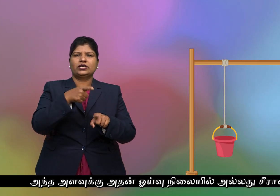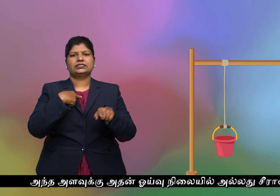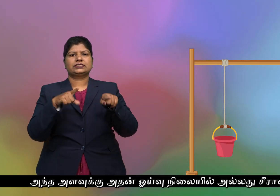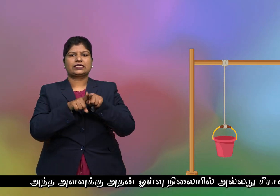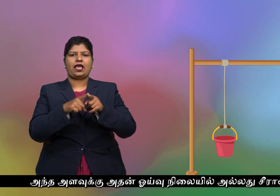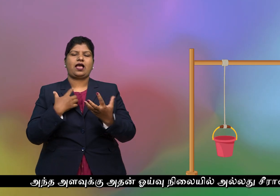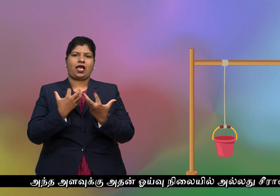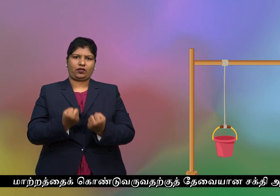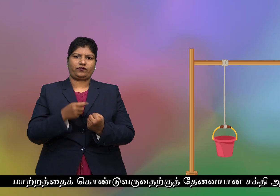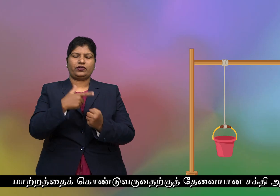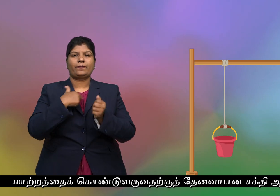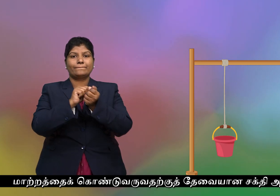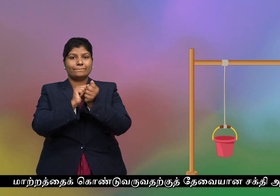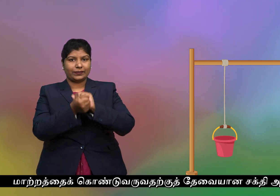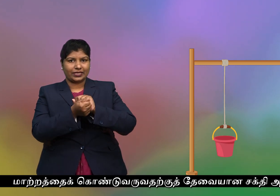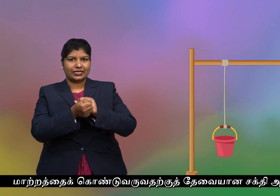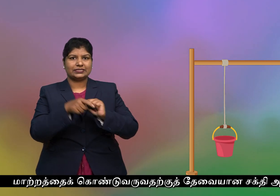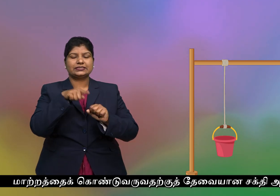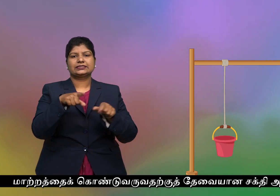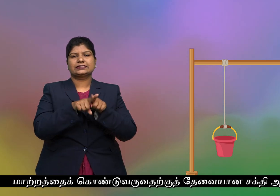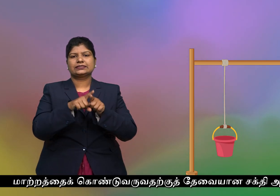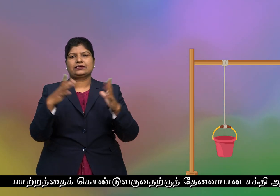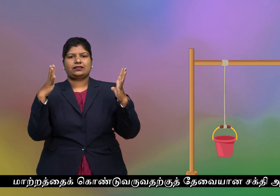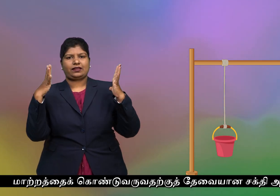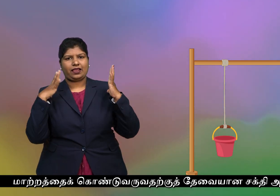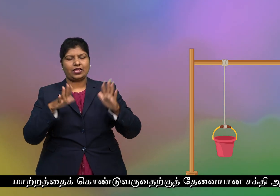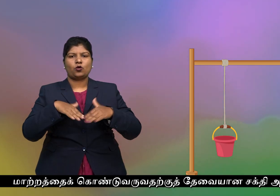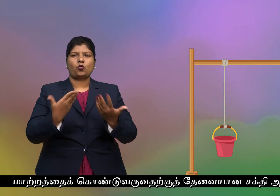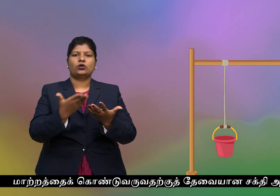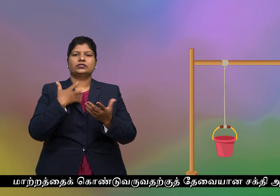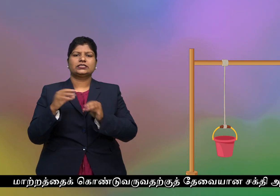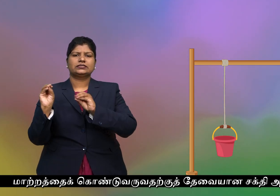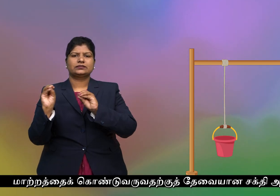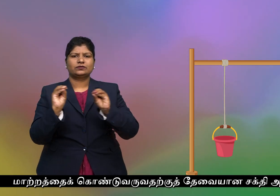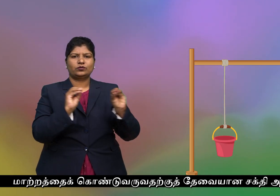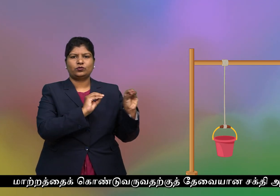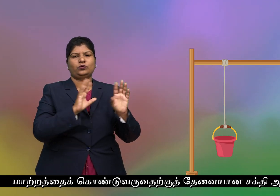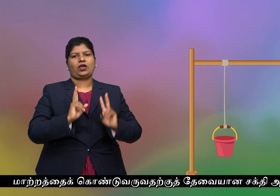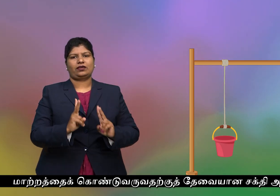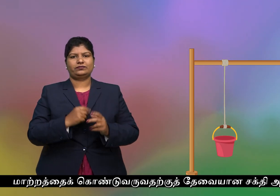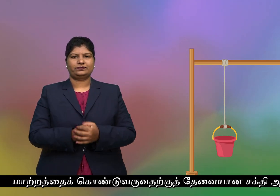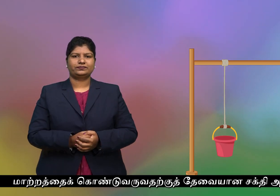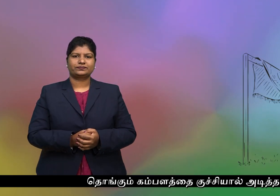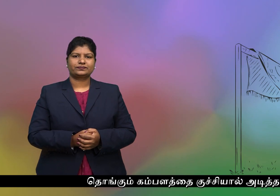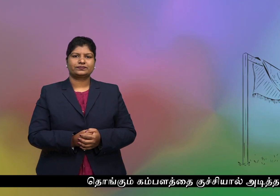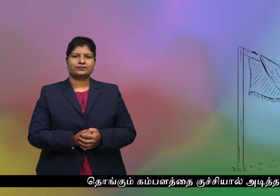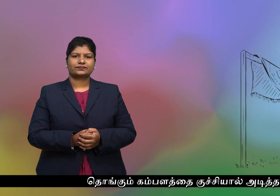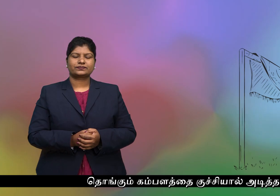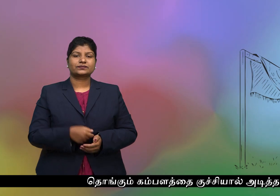சீரான இயக்கத்தில் மாற்றத்தை கொண்டு வருவதற்கு தேவையான விசை அதிகமாக இருக்கும். தொங்கும்